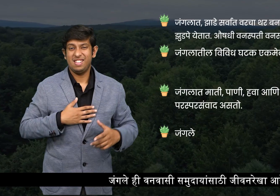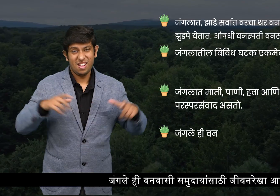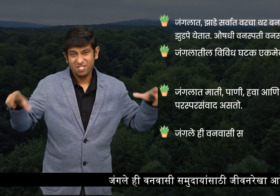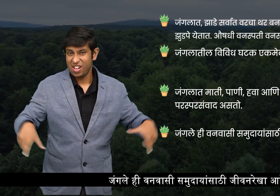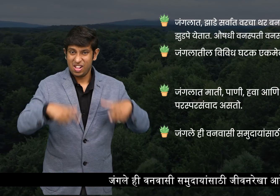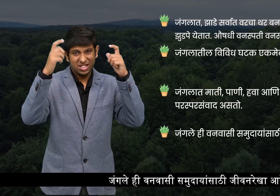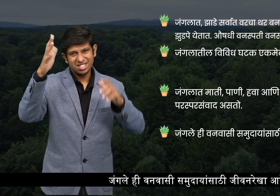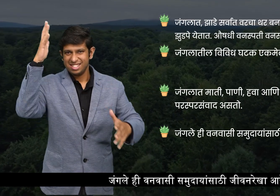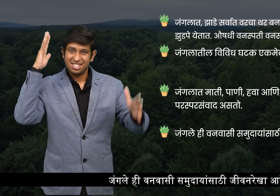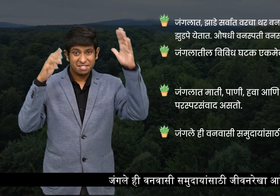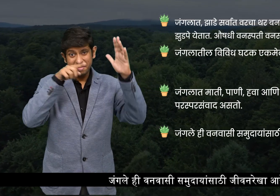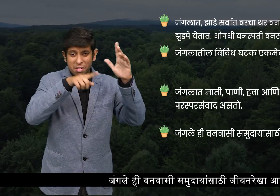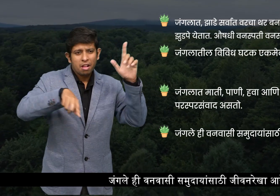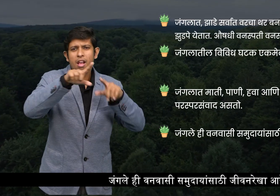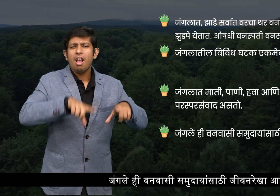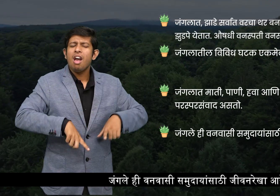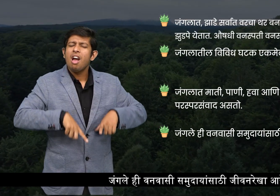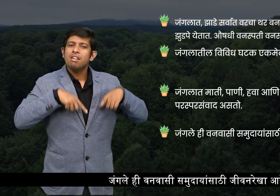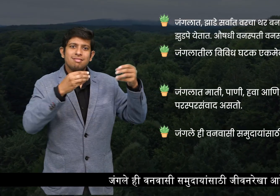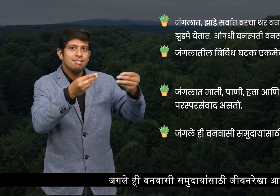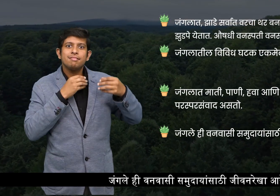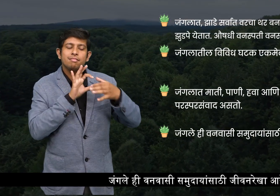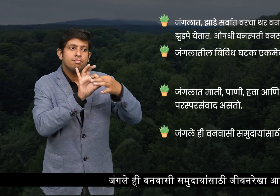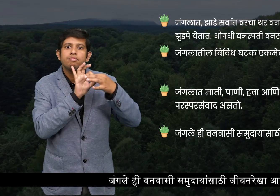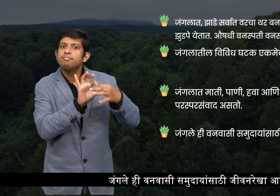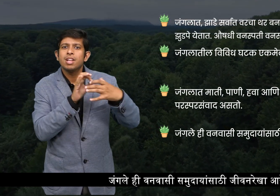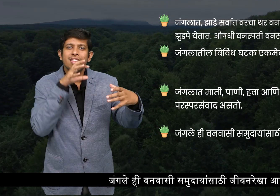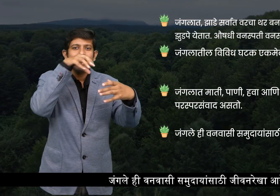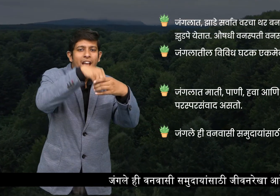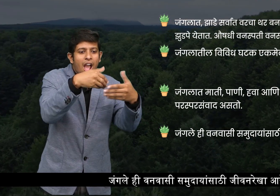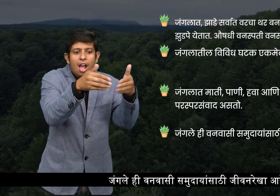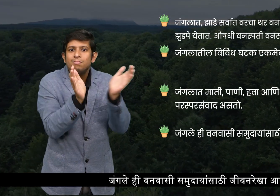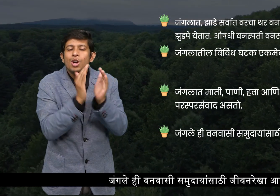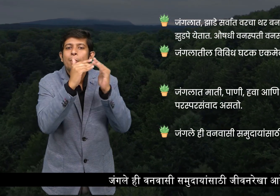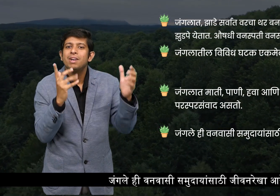नववा, जंगल हे वनवासी समुदायांसाठी जीवनरेखा आहे.